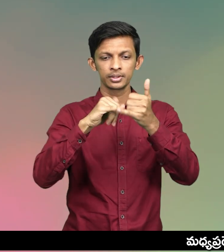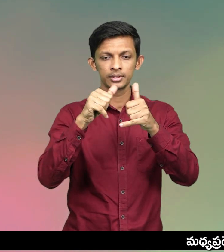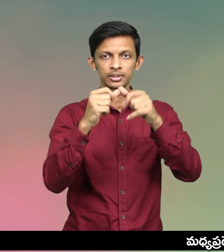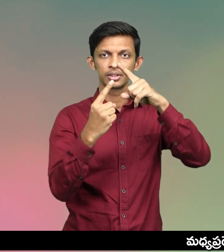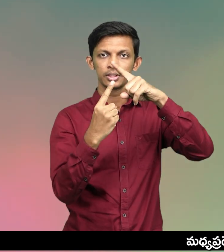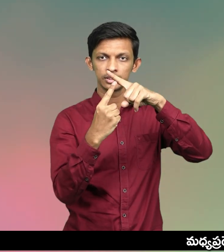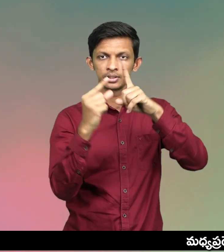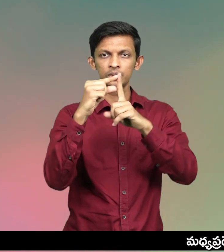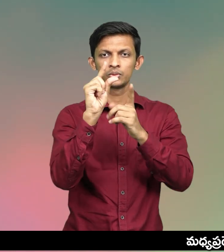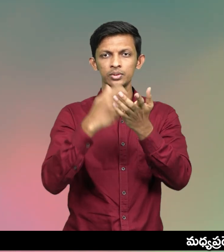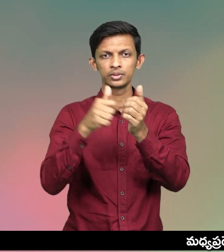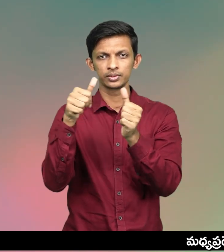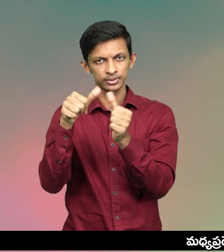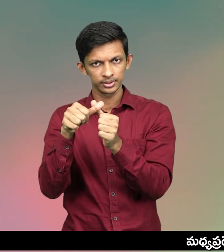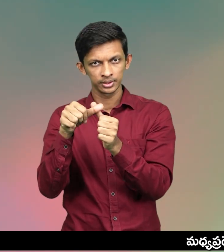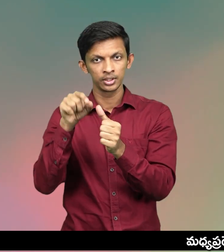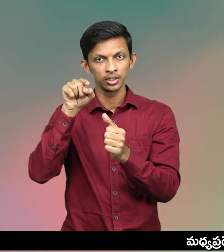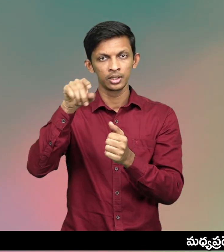మధ్యప్రదేశ్లోని బేతుల్ జిల్లాలో